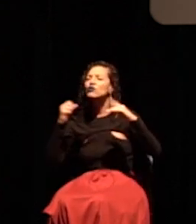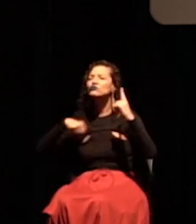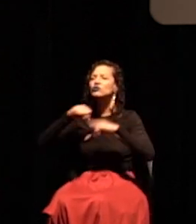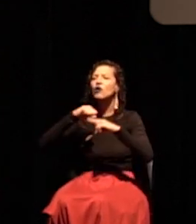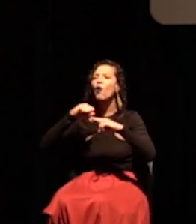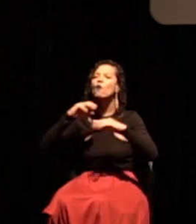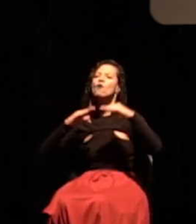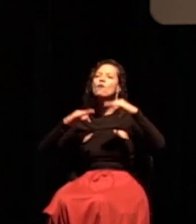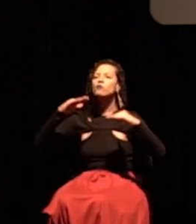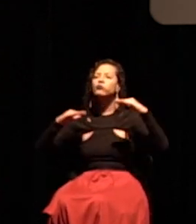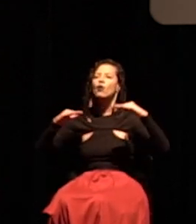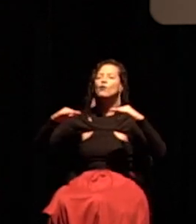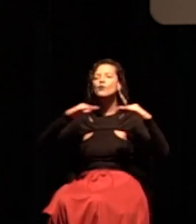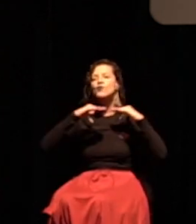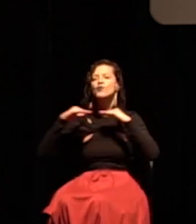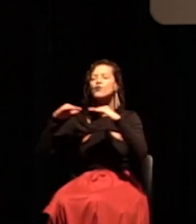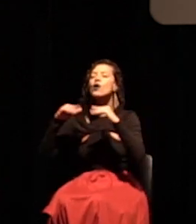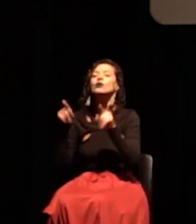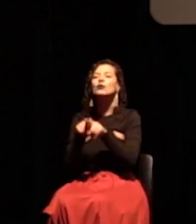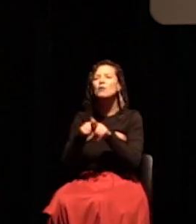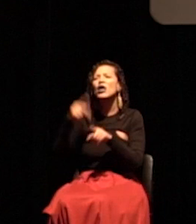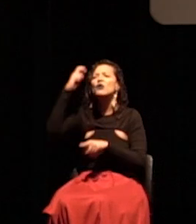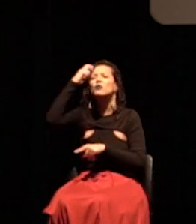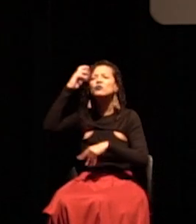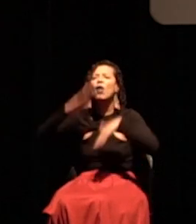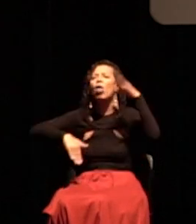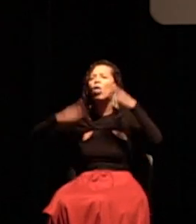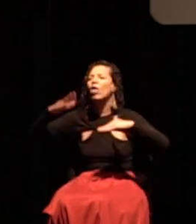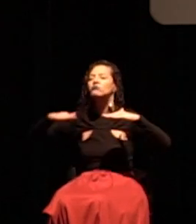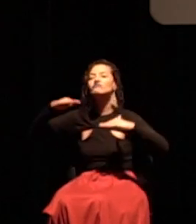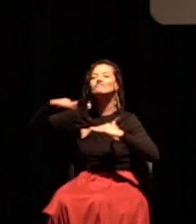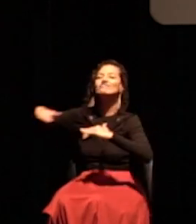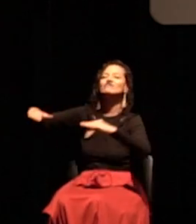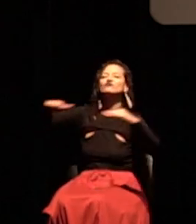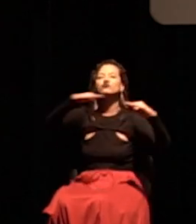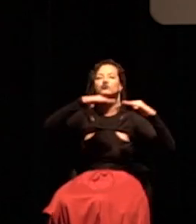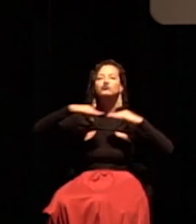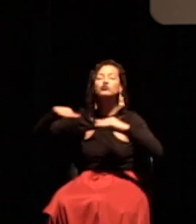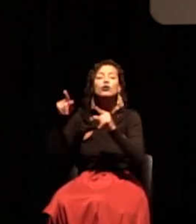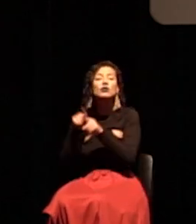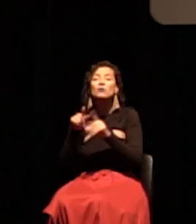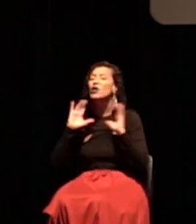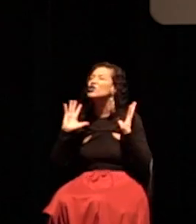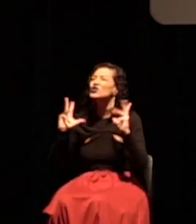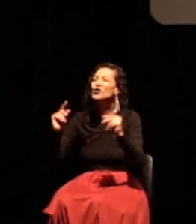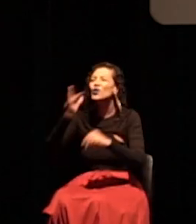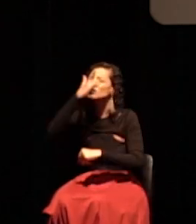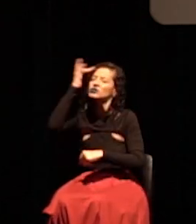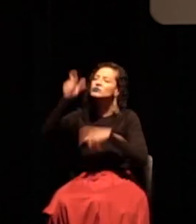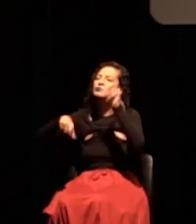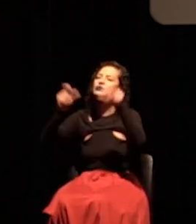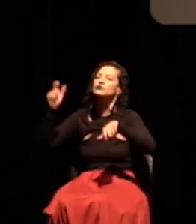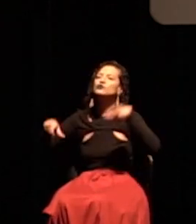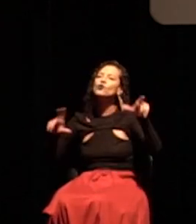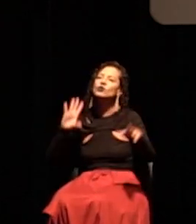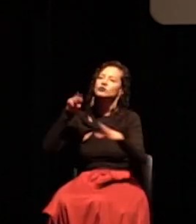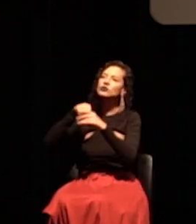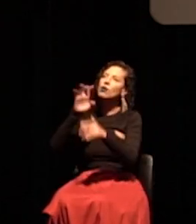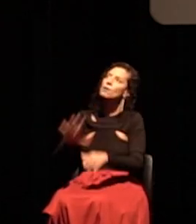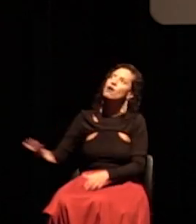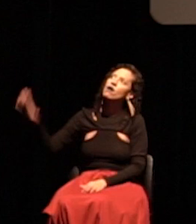barreiras das desigualdades culturais, as barreiras que existem entre todas as pessoas nesse